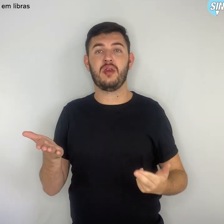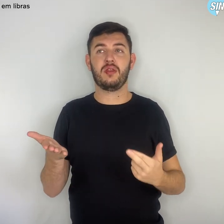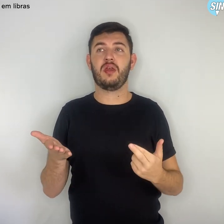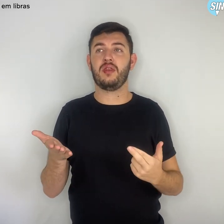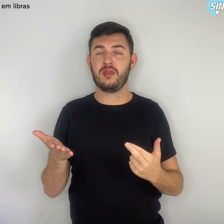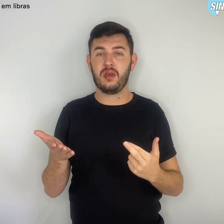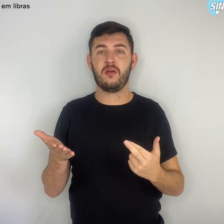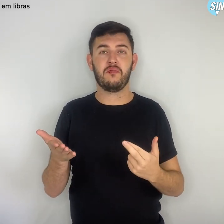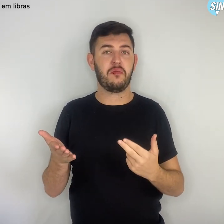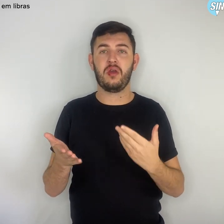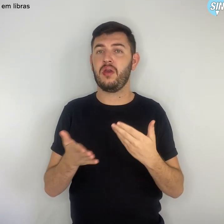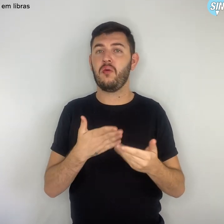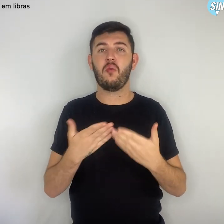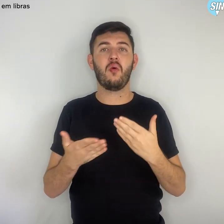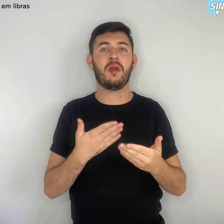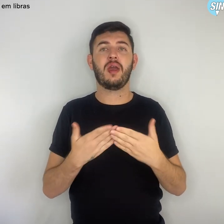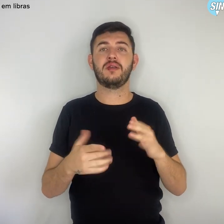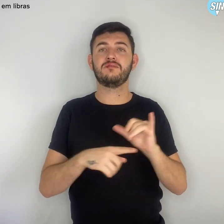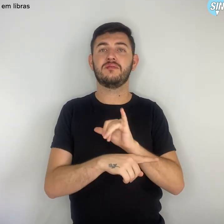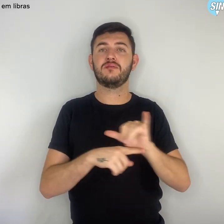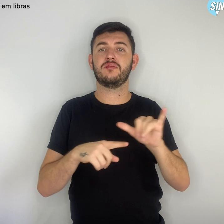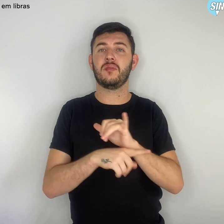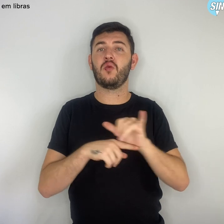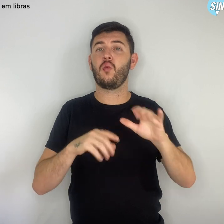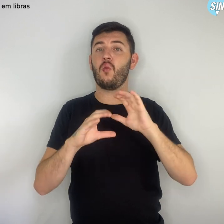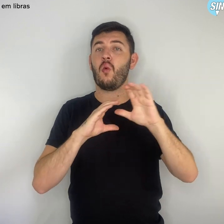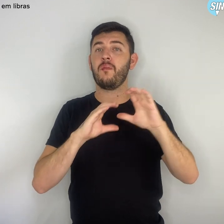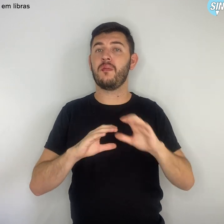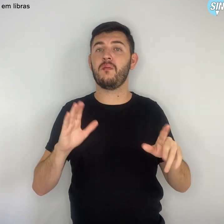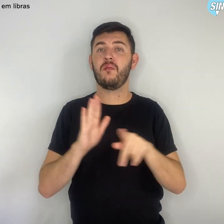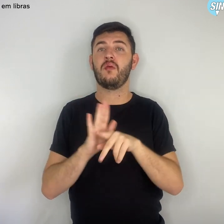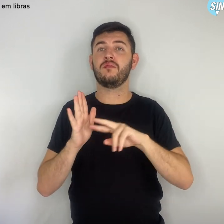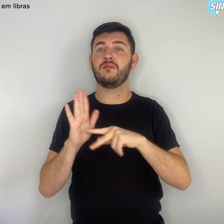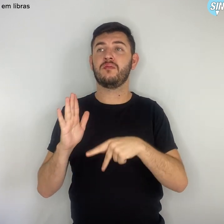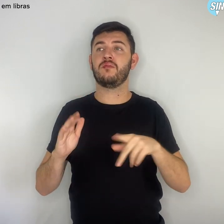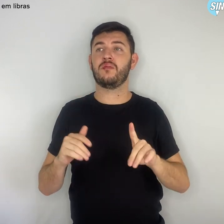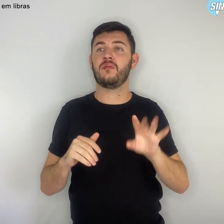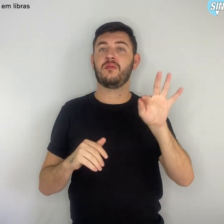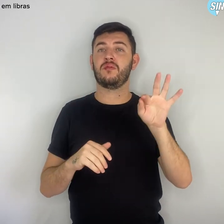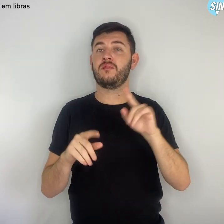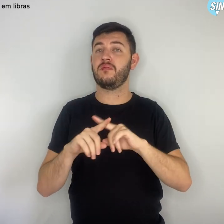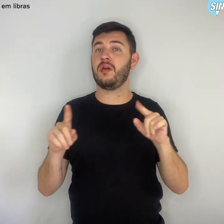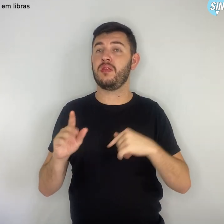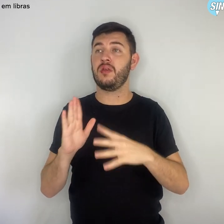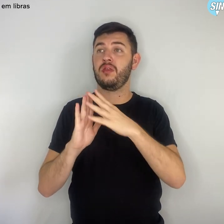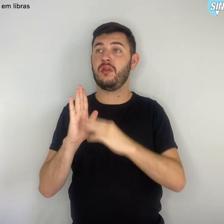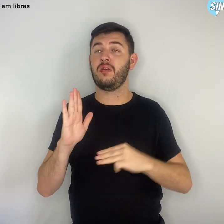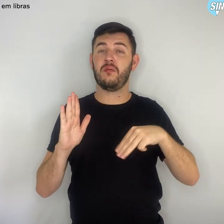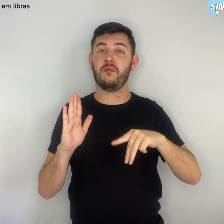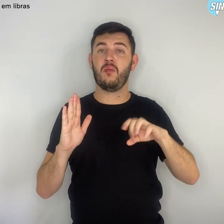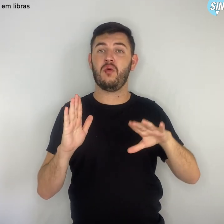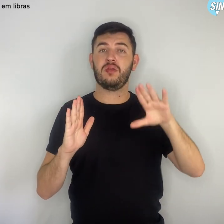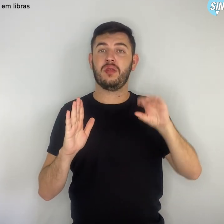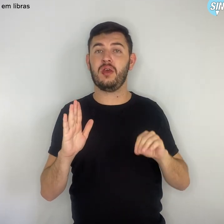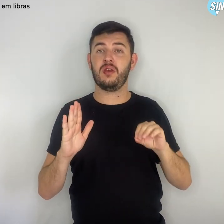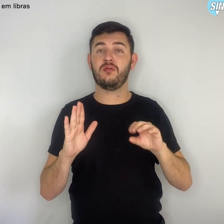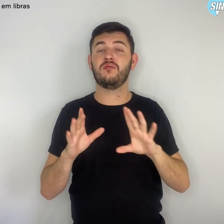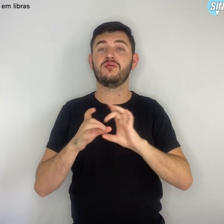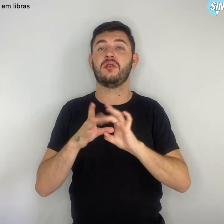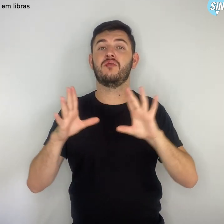peça de comunicação do SimproDF. O modelo de autorização também está disponível no link da